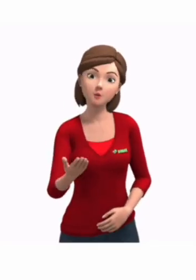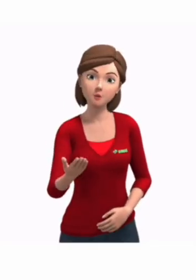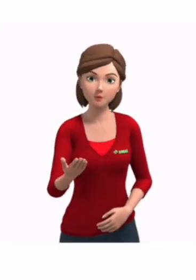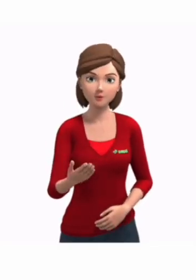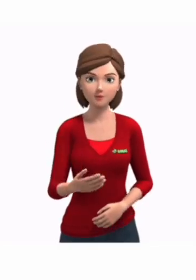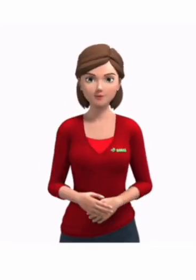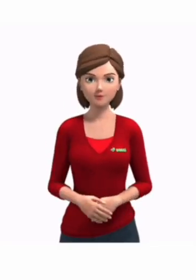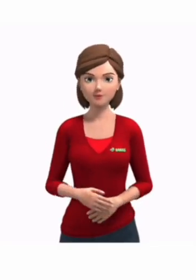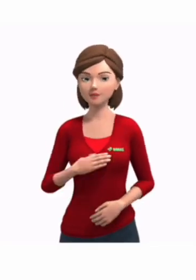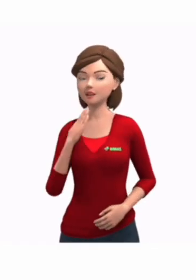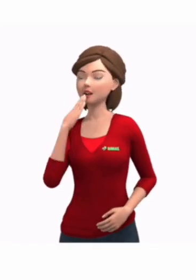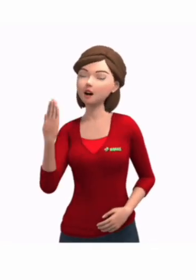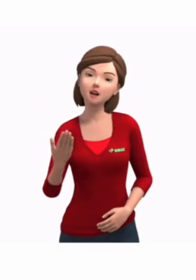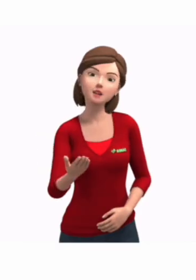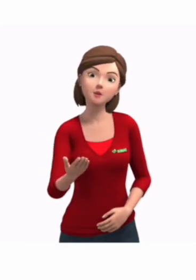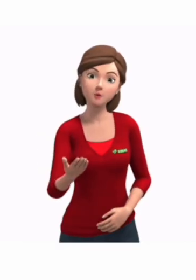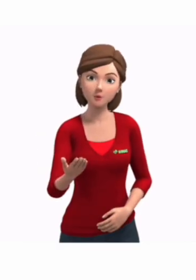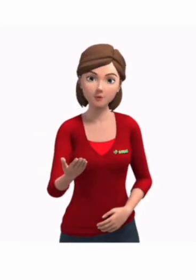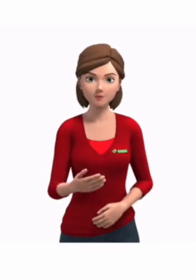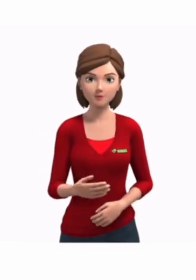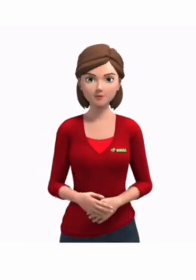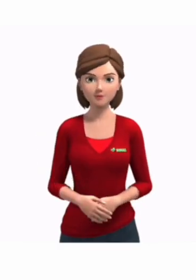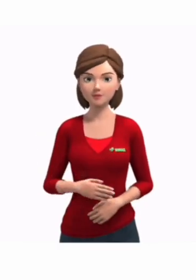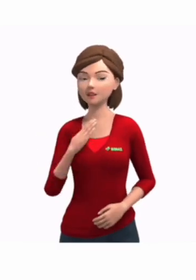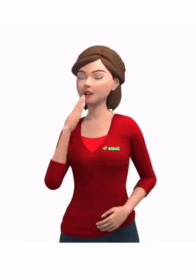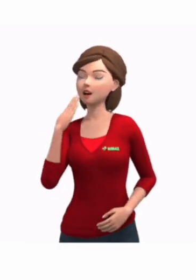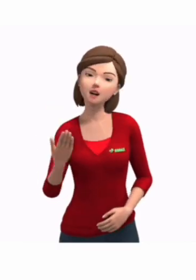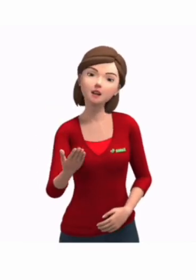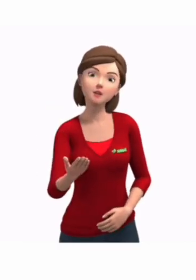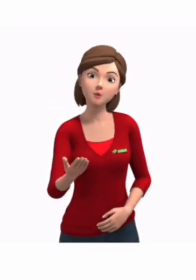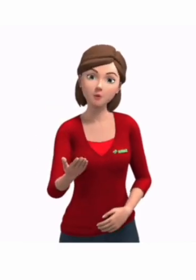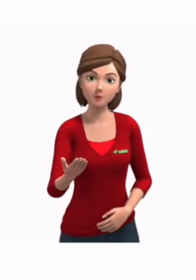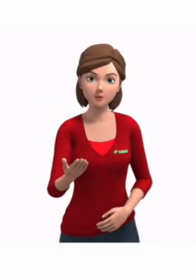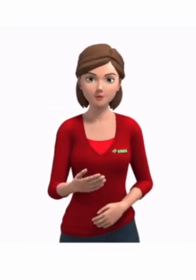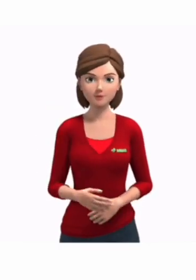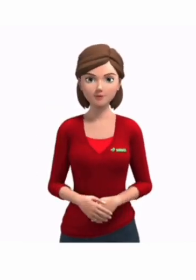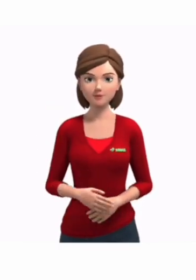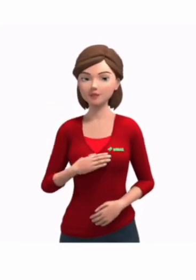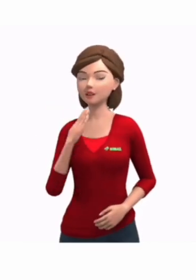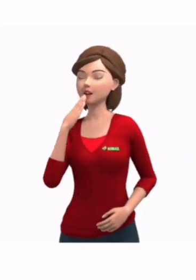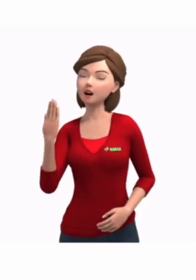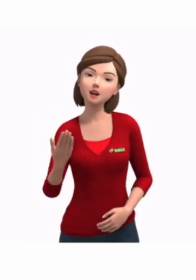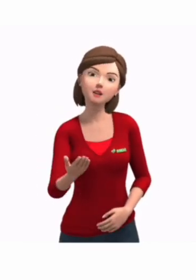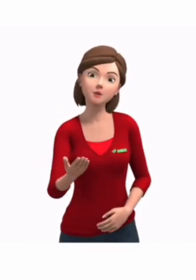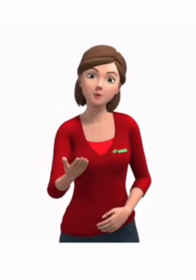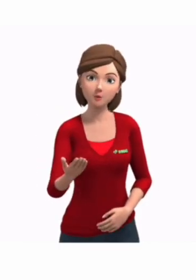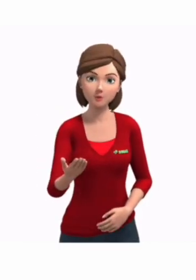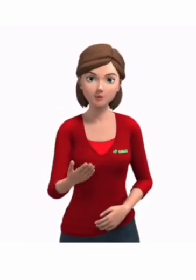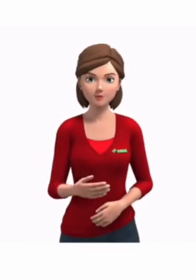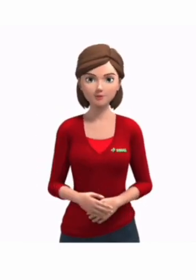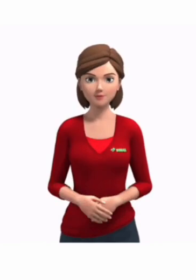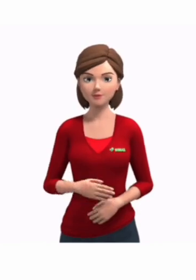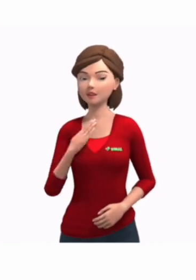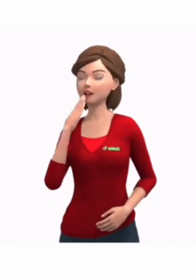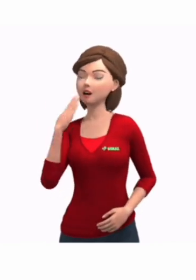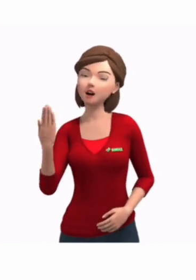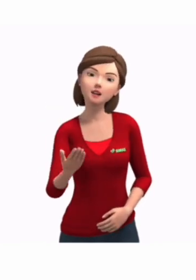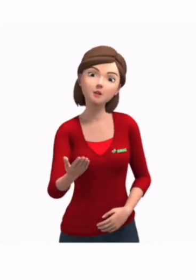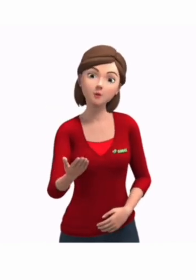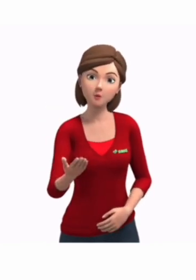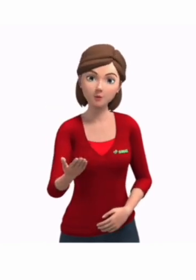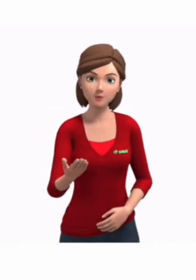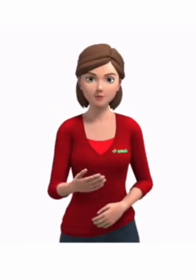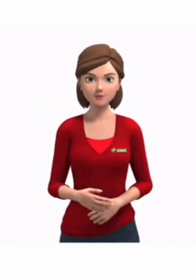par exemple, vous avez vu à Vivatech, vous parliez des gants que vous aviez vus à Vivatech ou ailleurs, je ne sais plus, qui étaient